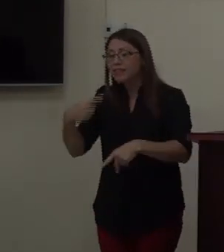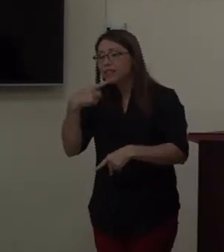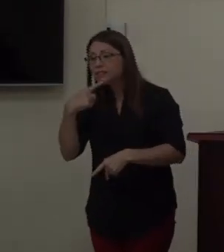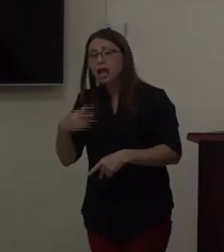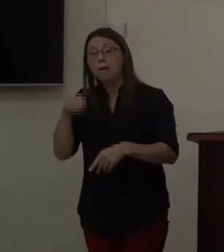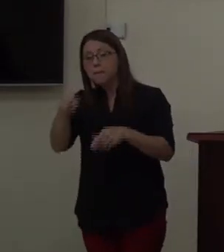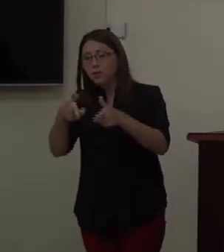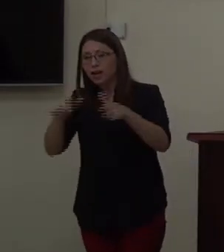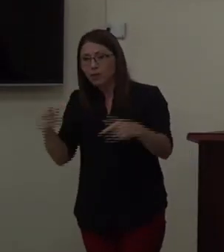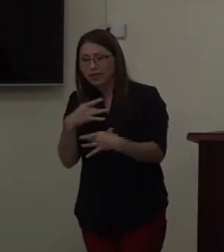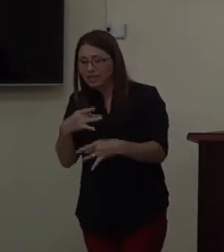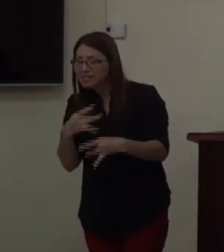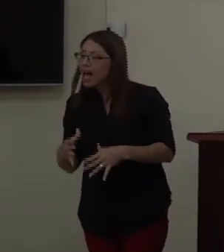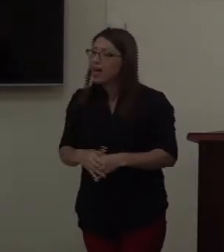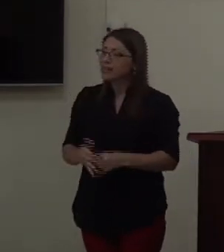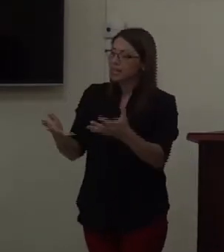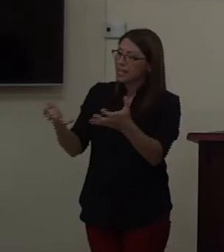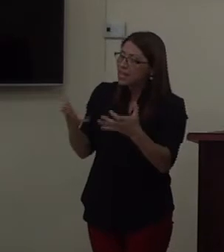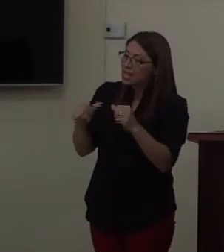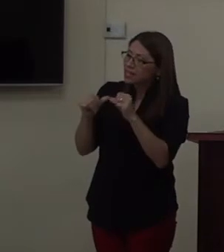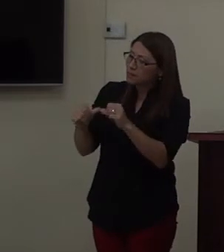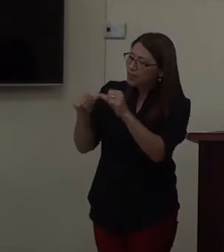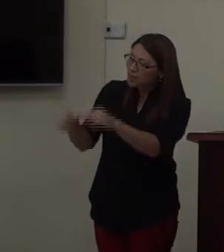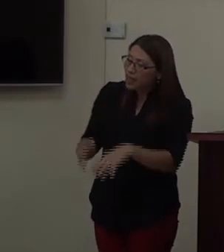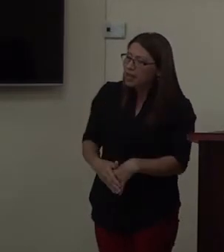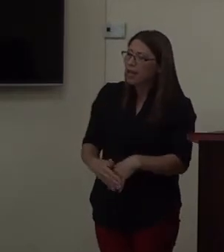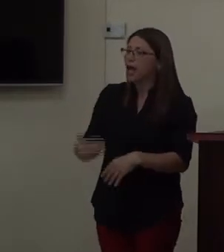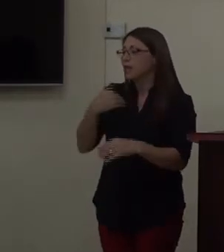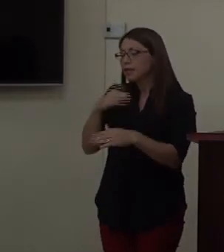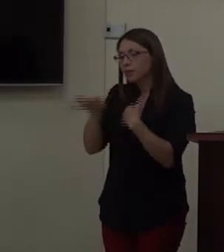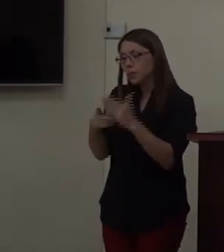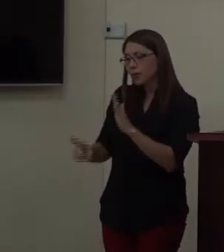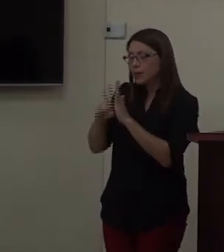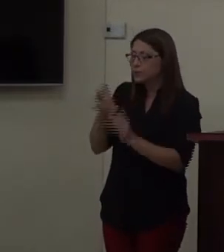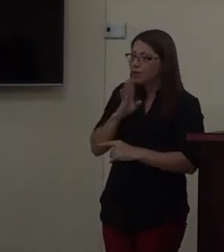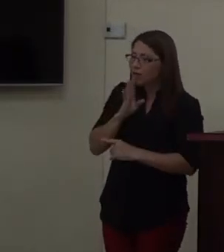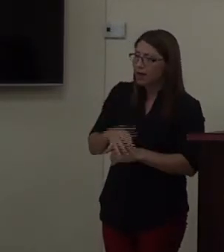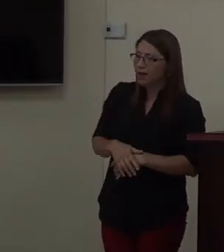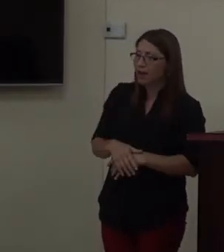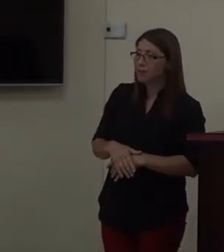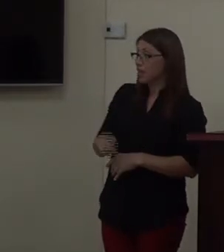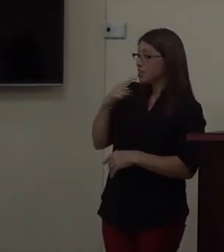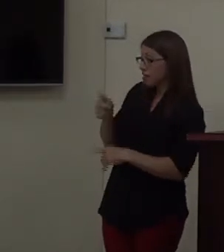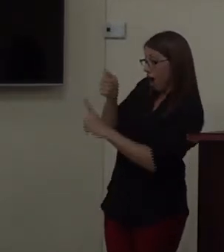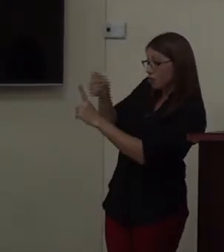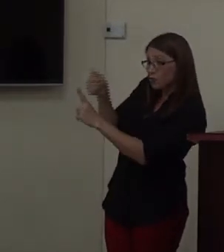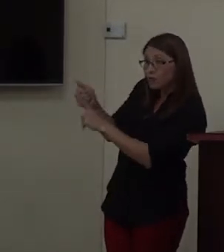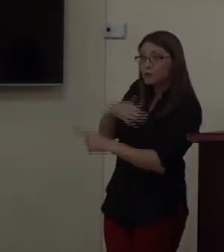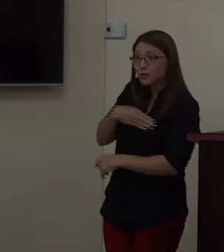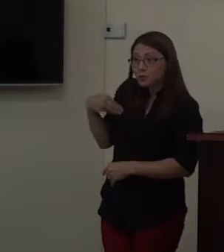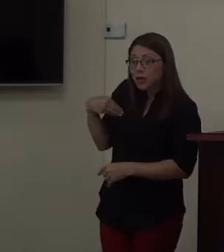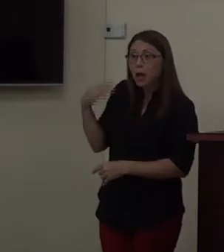interesante, que quiere que se mantenga, que tienen todo el derecho de hablarla, que a ellos mismos les gustaría conocer y hablar esa